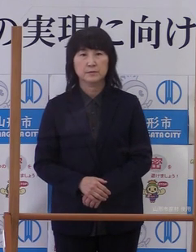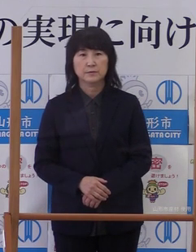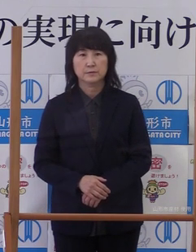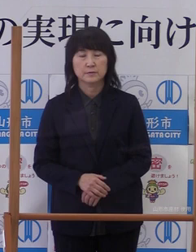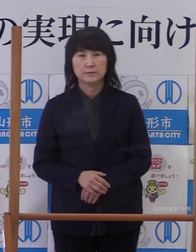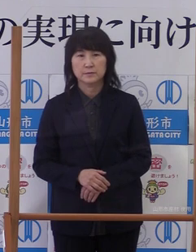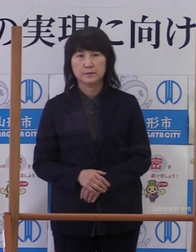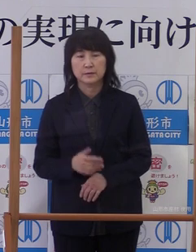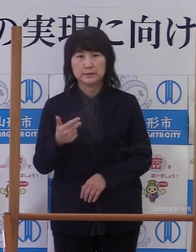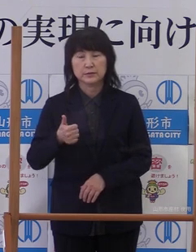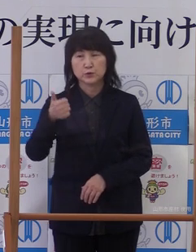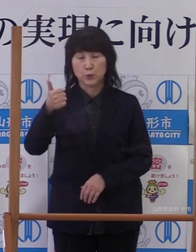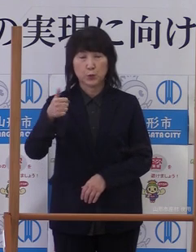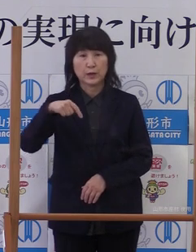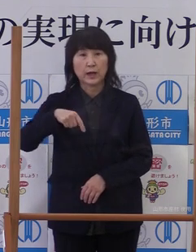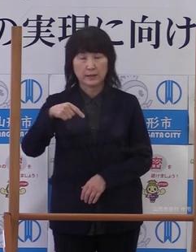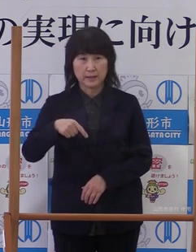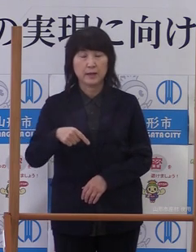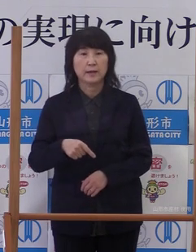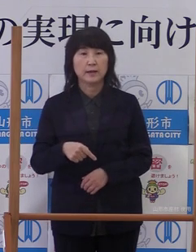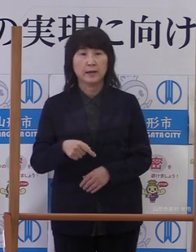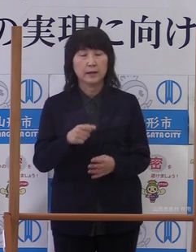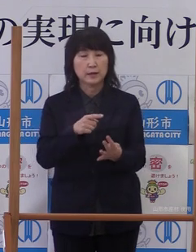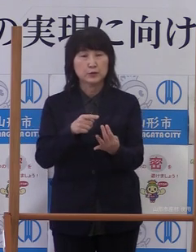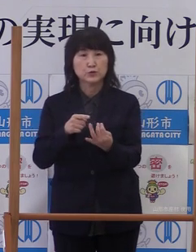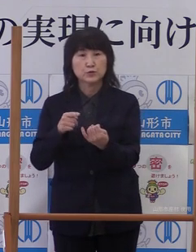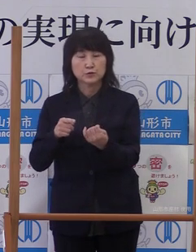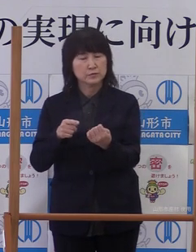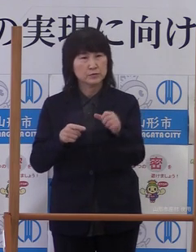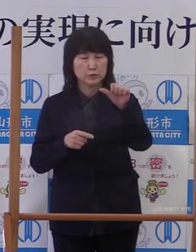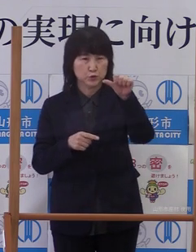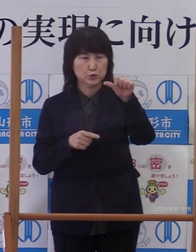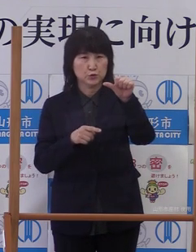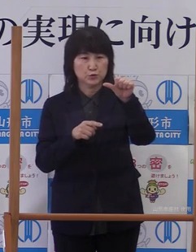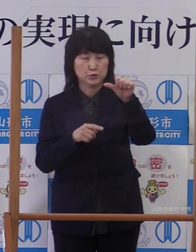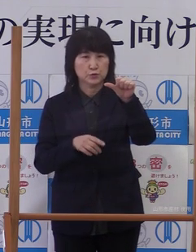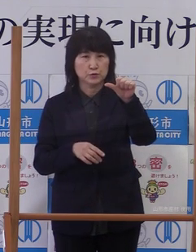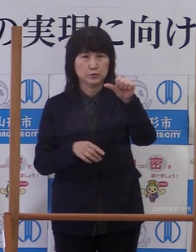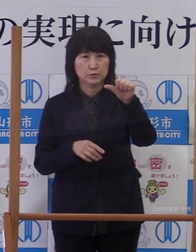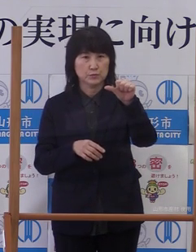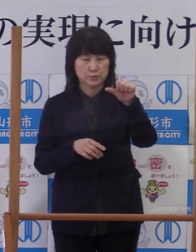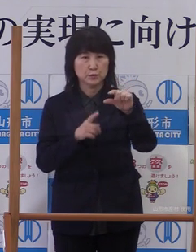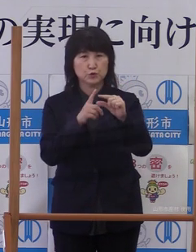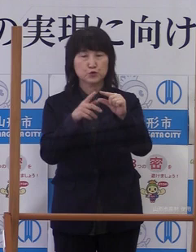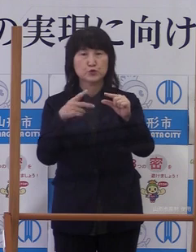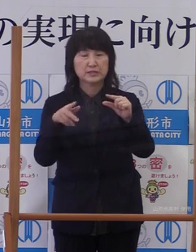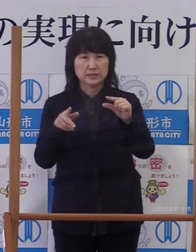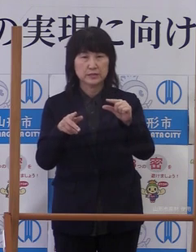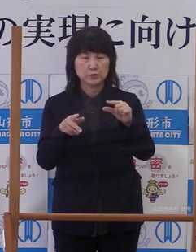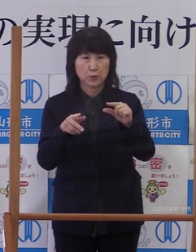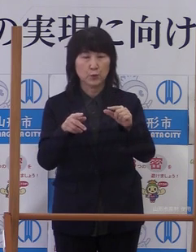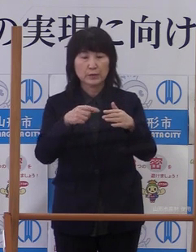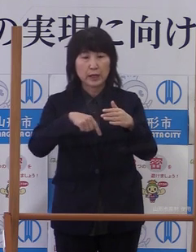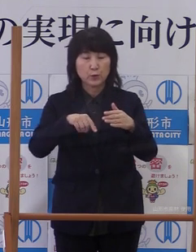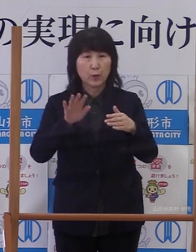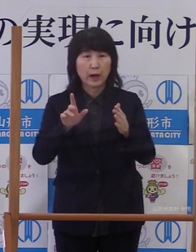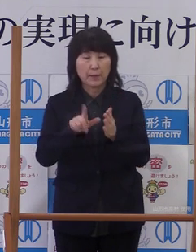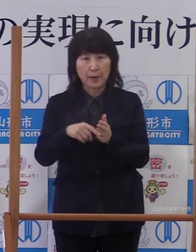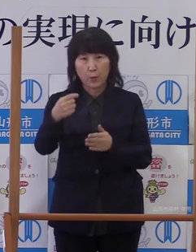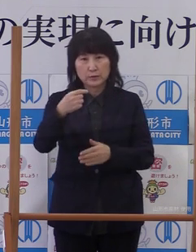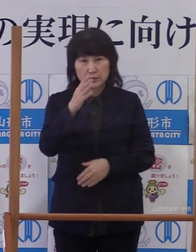ただいて、資料の中でこれが、まあ、1つ、いくつか、まあ、5つほどですね、こう目玉だというような事業があれば教えて